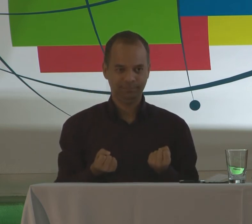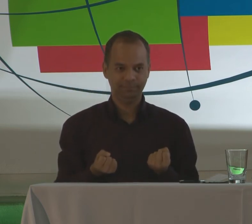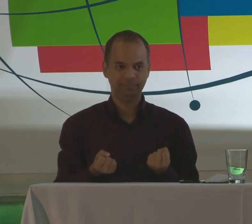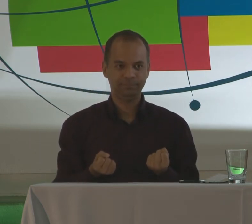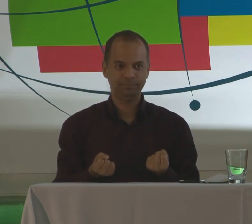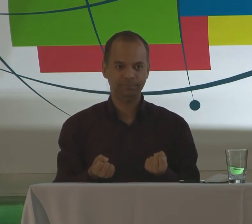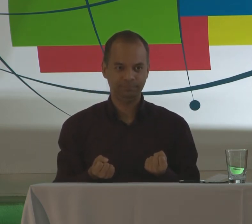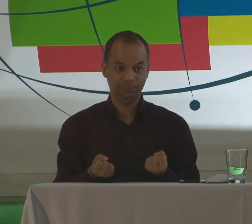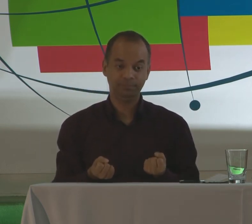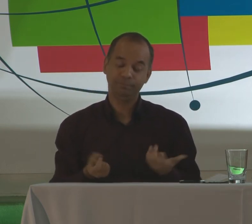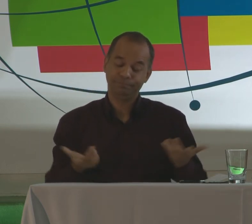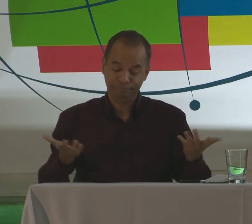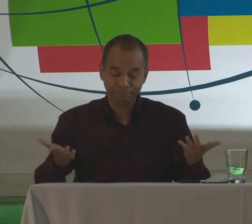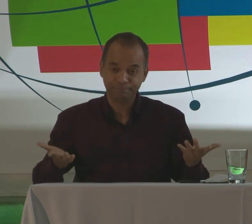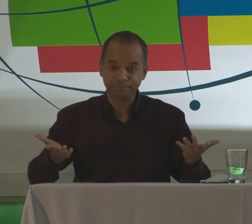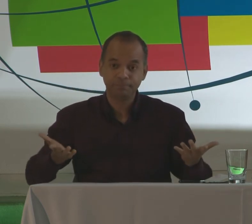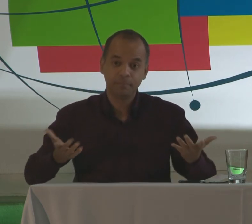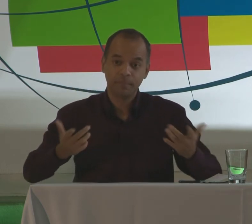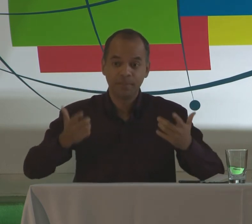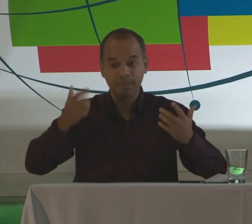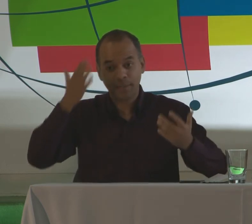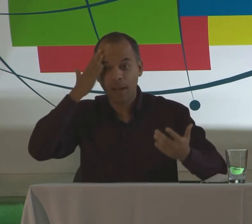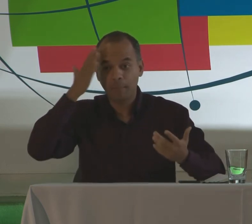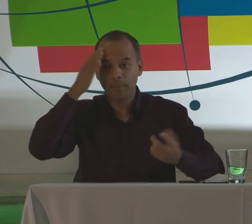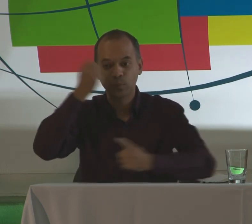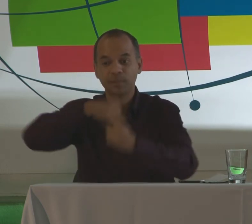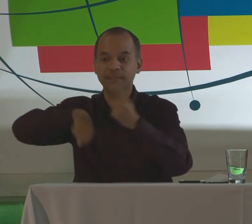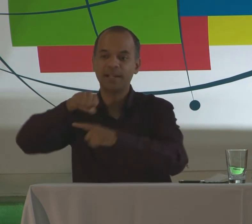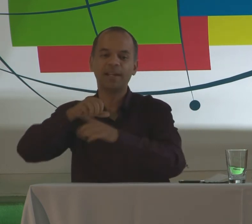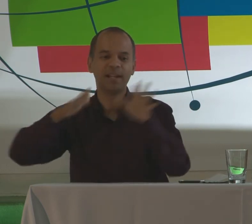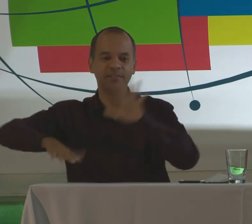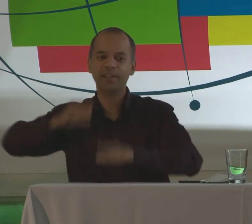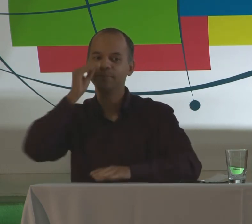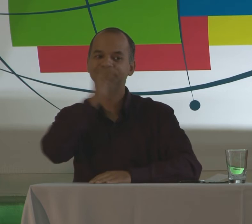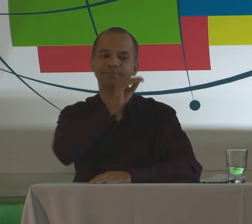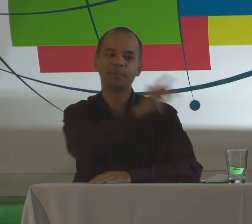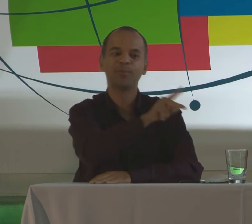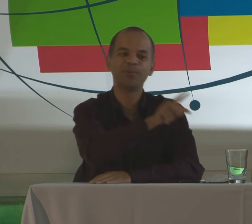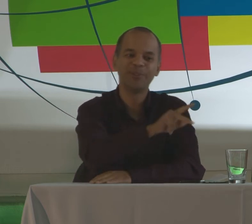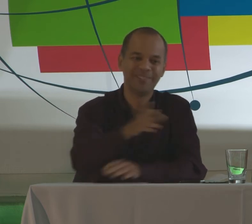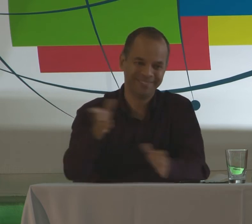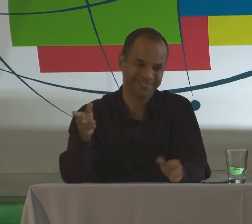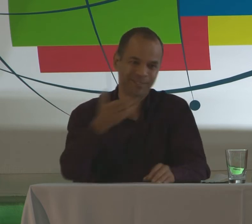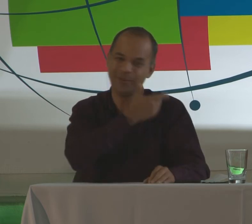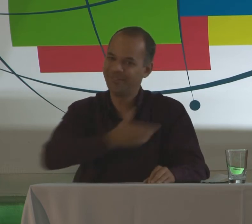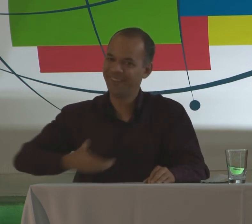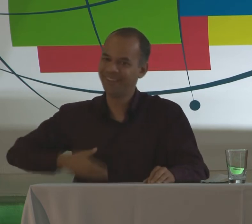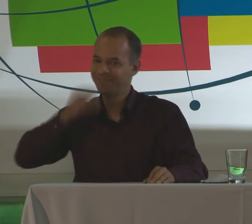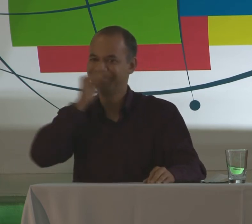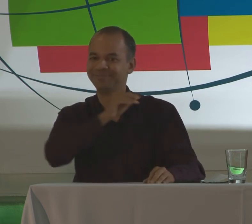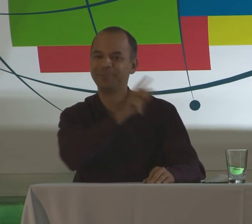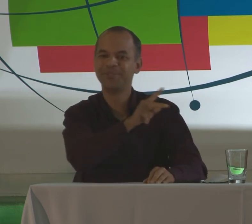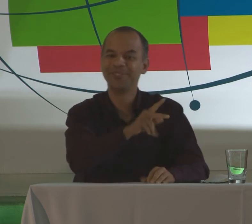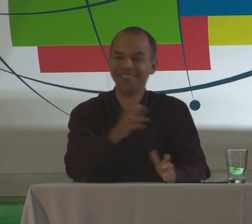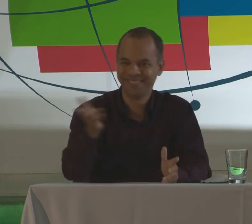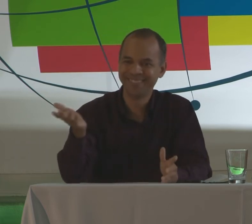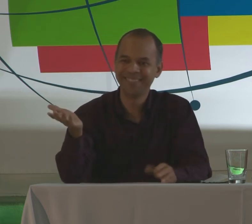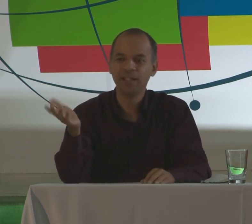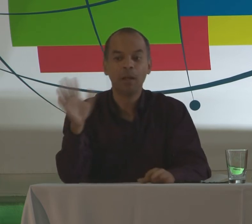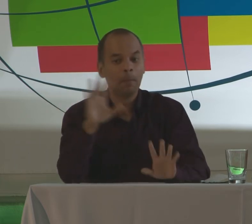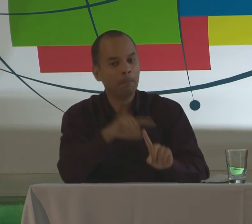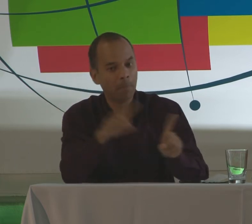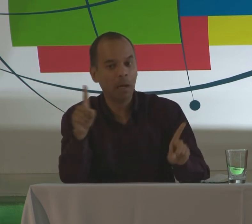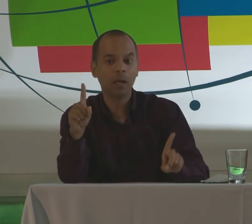E quando o professor traz isso para si, ele acaba aceitando pela questão de profissão, pelo contexto dele, e, ou, pelo contrário, ele acaba